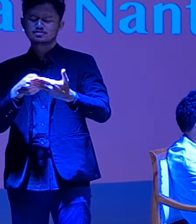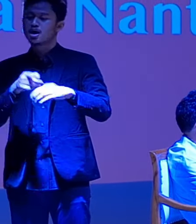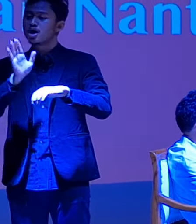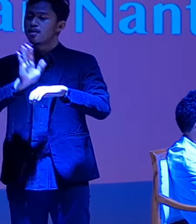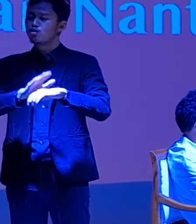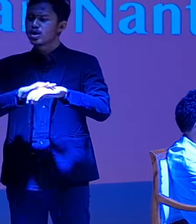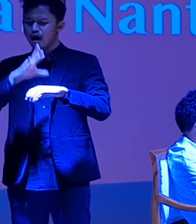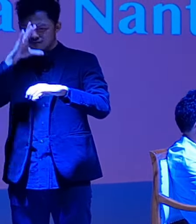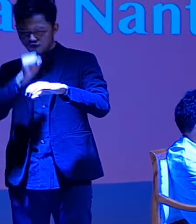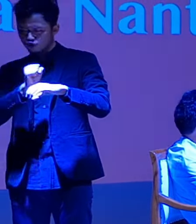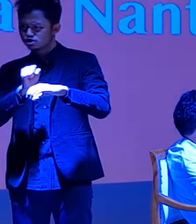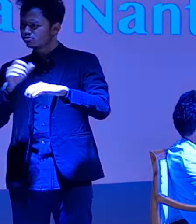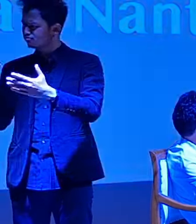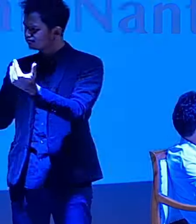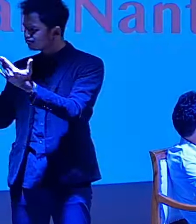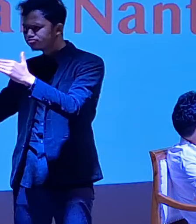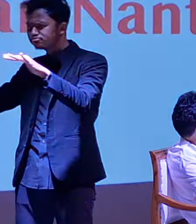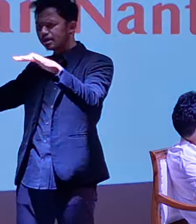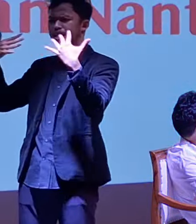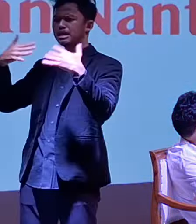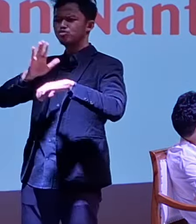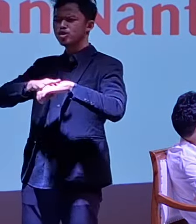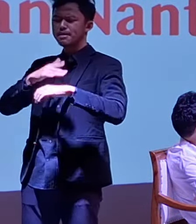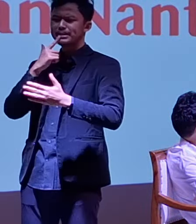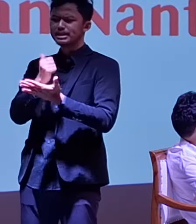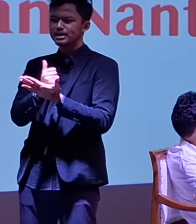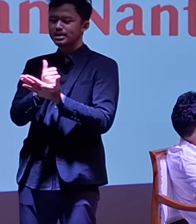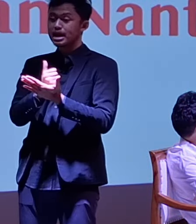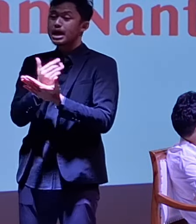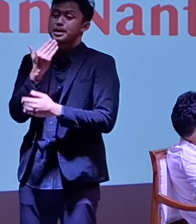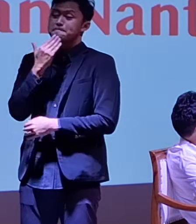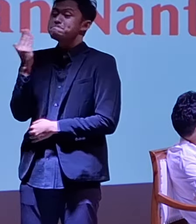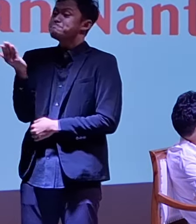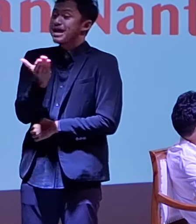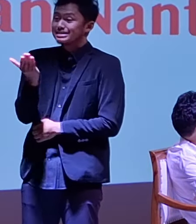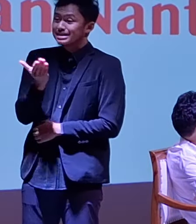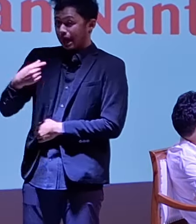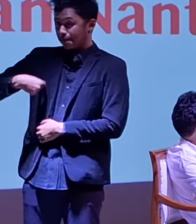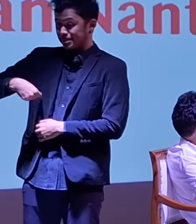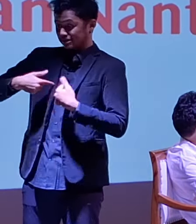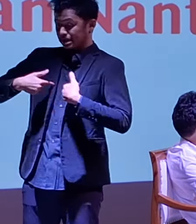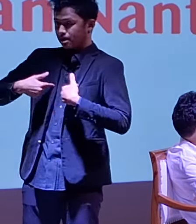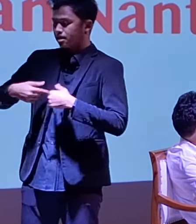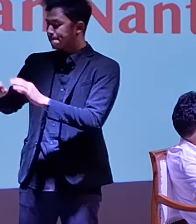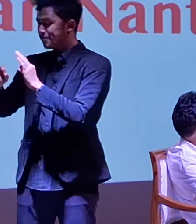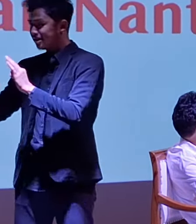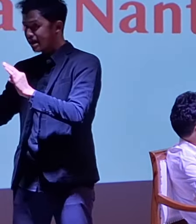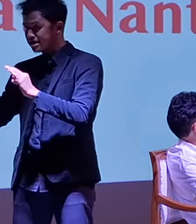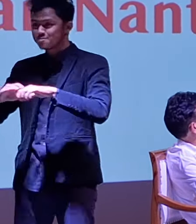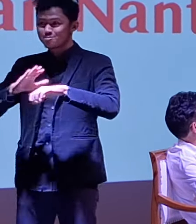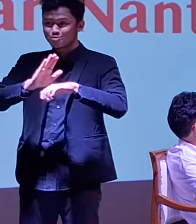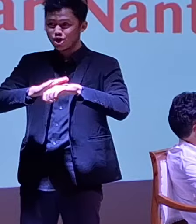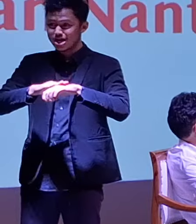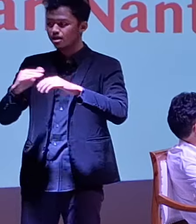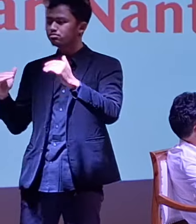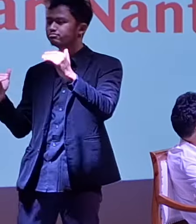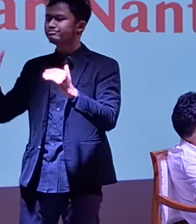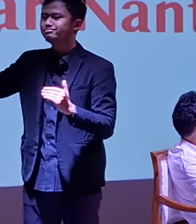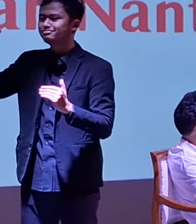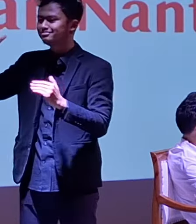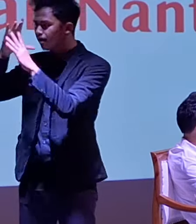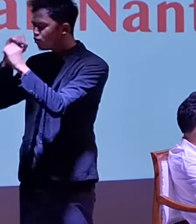lebih besar karena porsi pendidikannya lebih dominan daripada porsi kebudayaan. Ini kenyataannya. Dari anggaran,